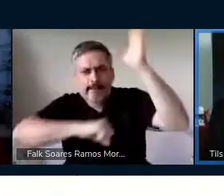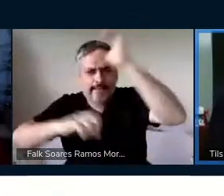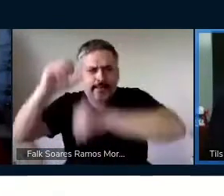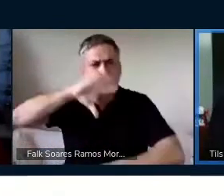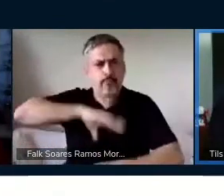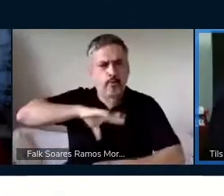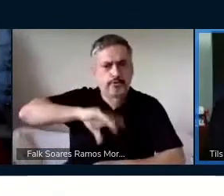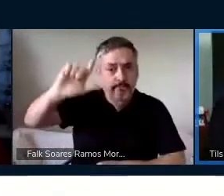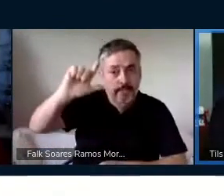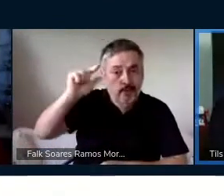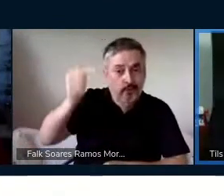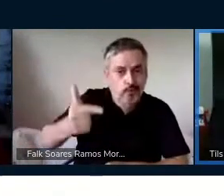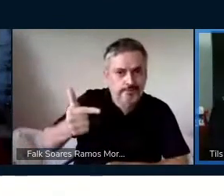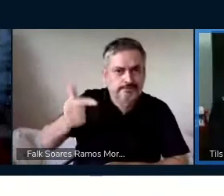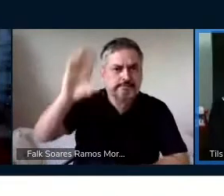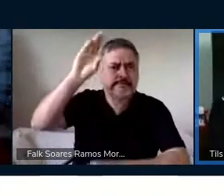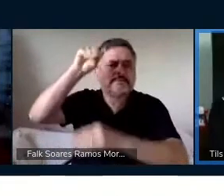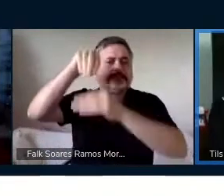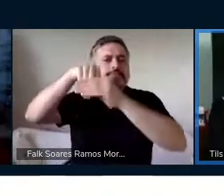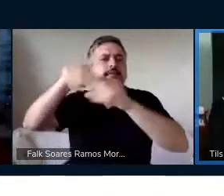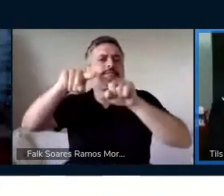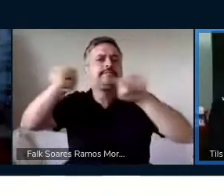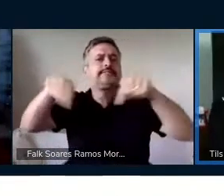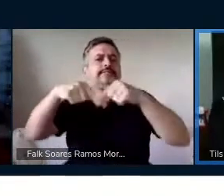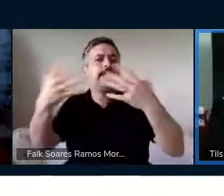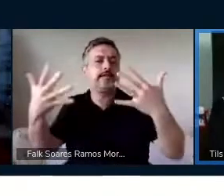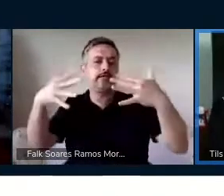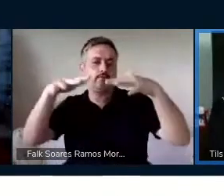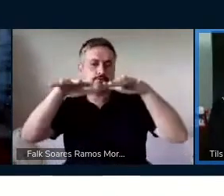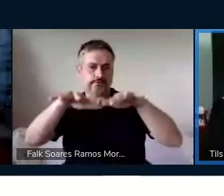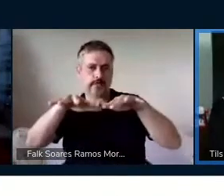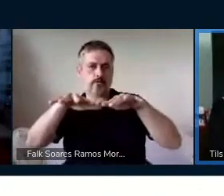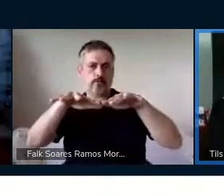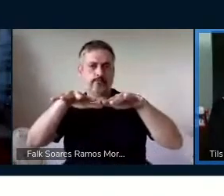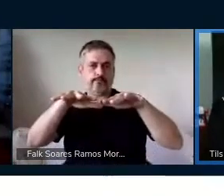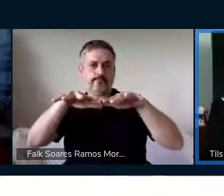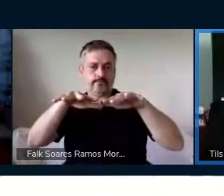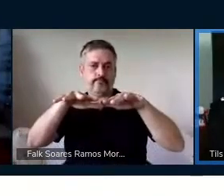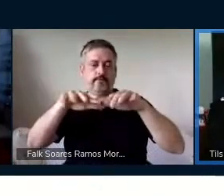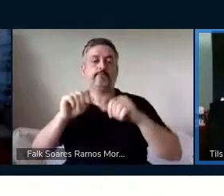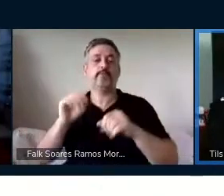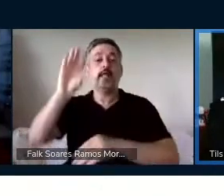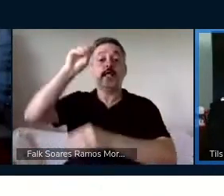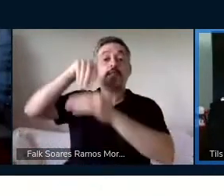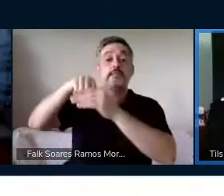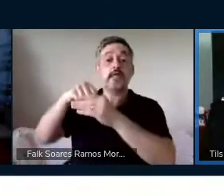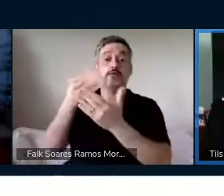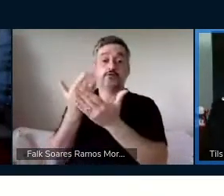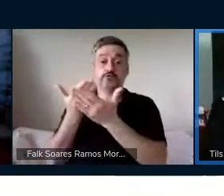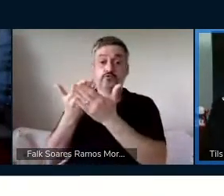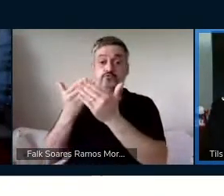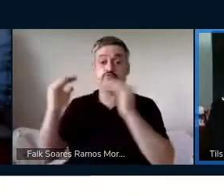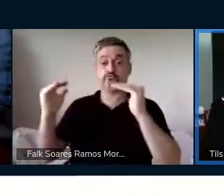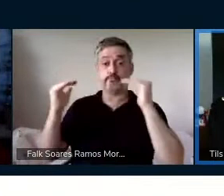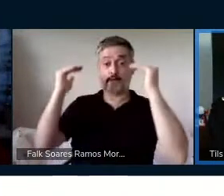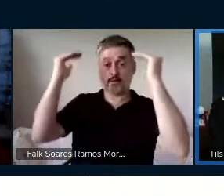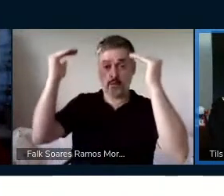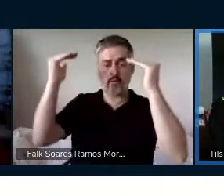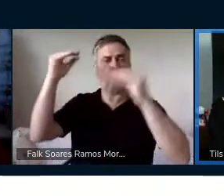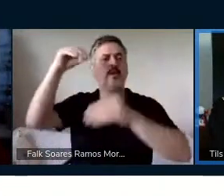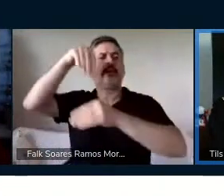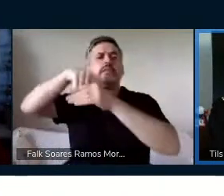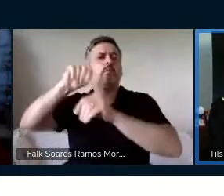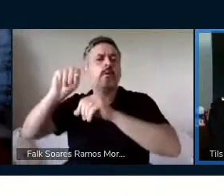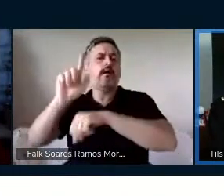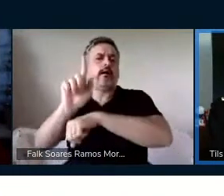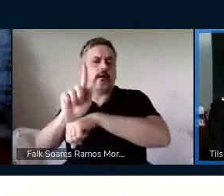E com isso, contribuir para o aprendizado do português como L2, que se dá nas